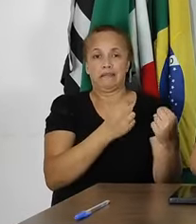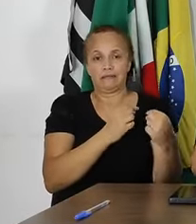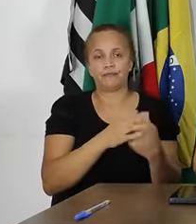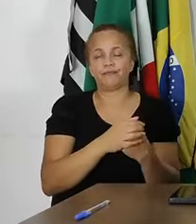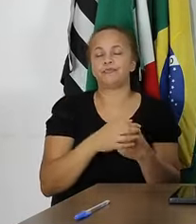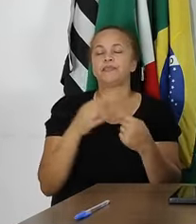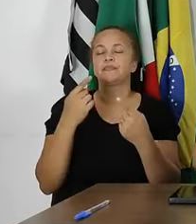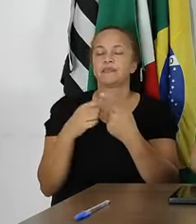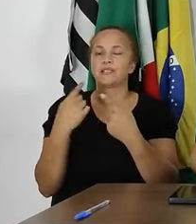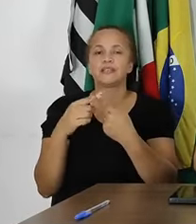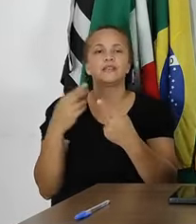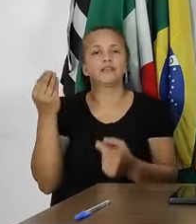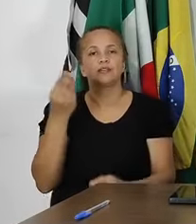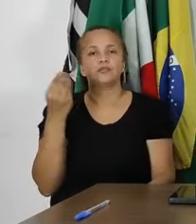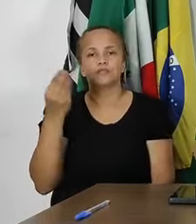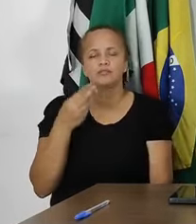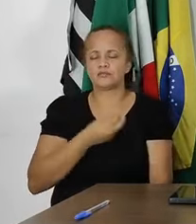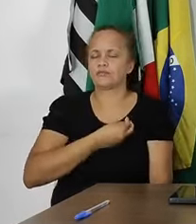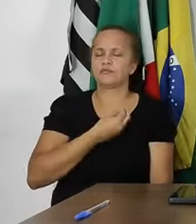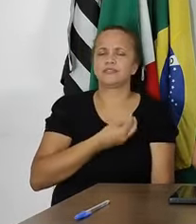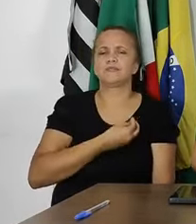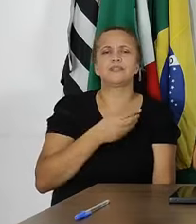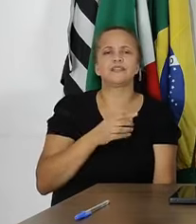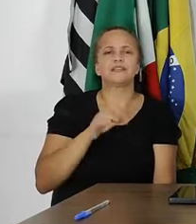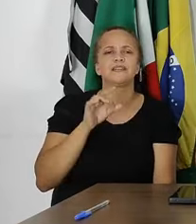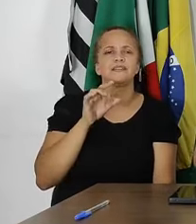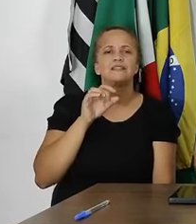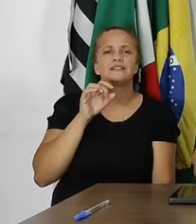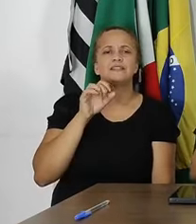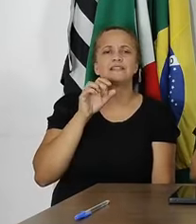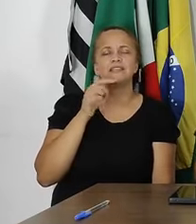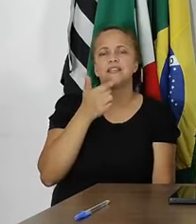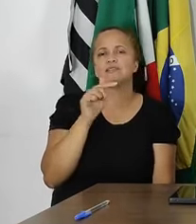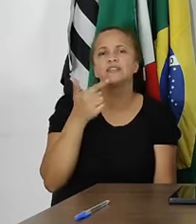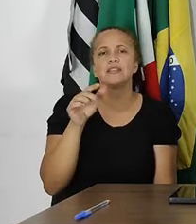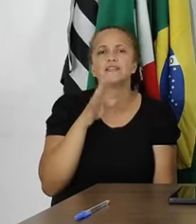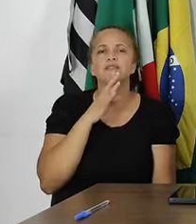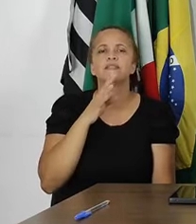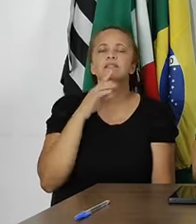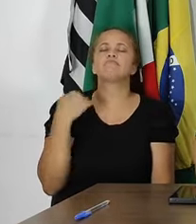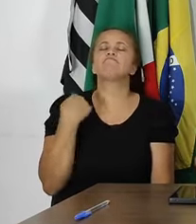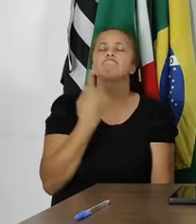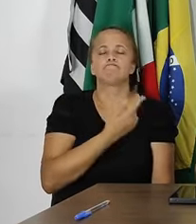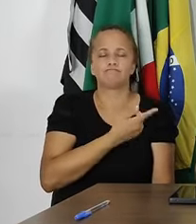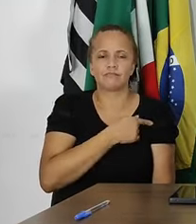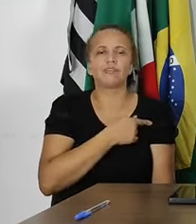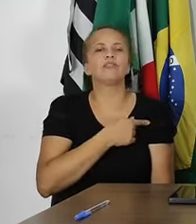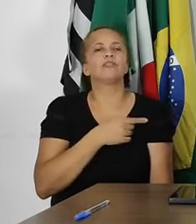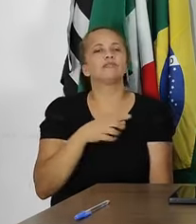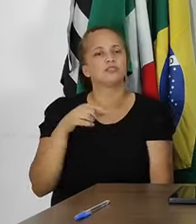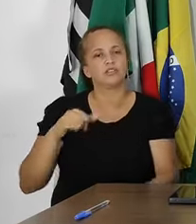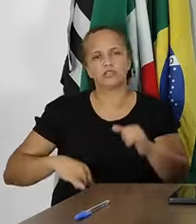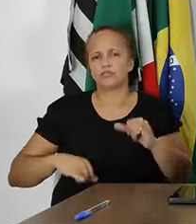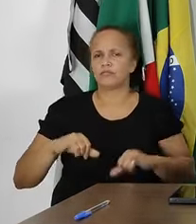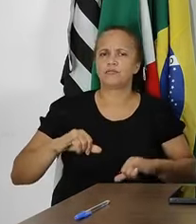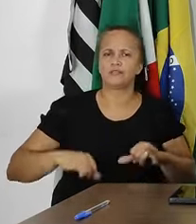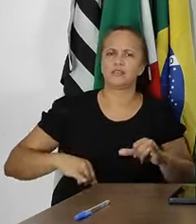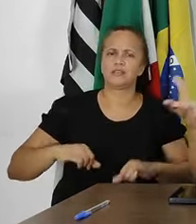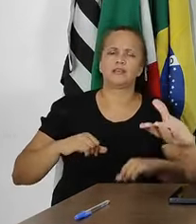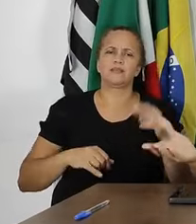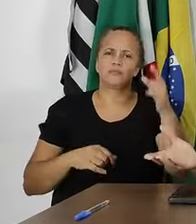na ignorância, nós estamos nas trevas. E enquanto estivermos nas trevas, somos vulneráveis aos ataques do maligno.